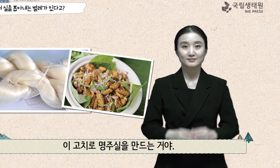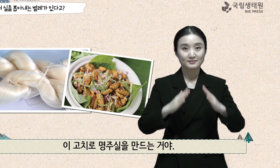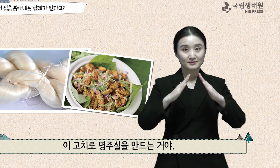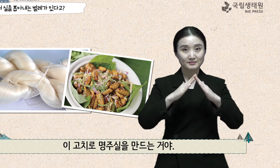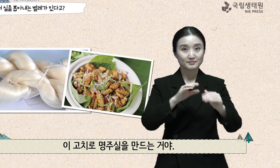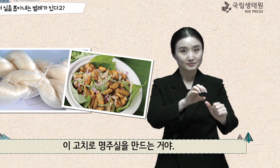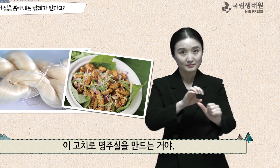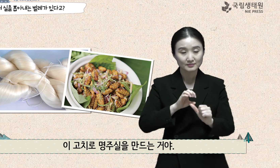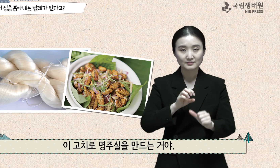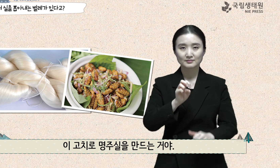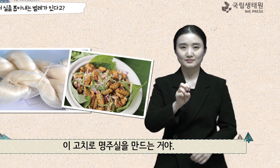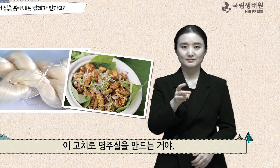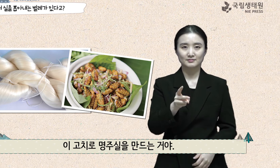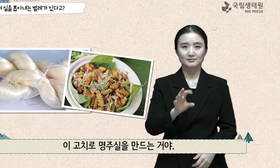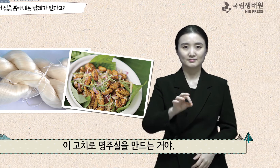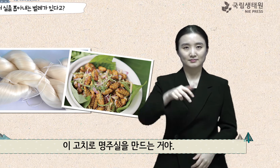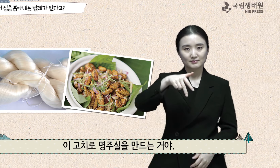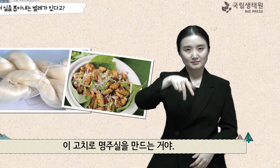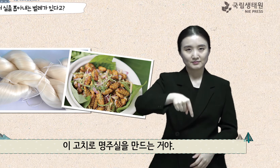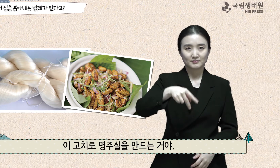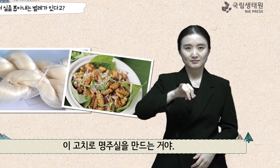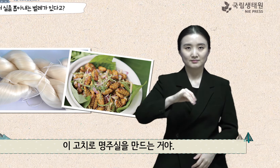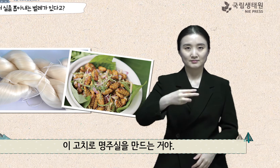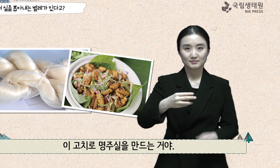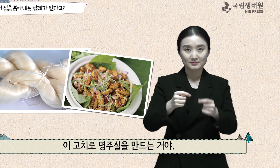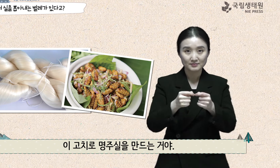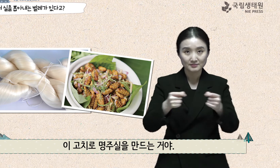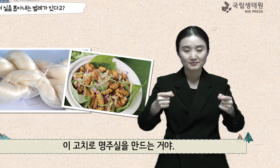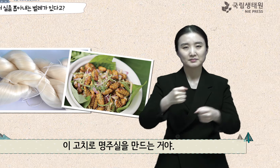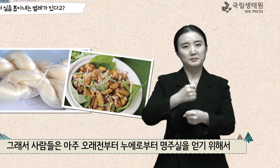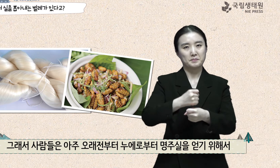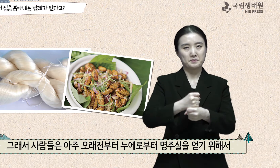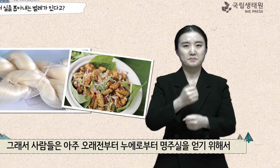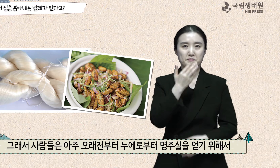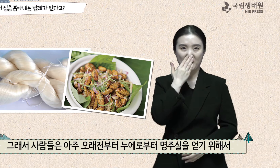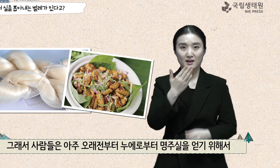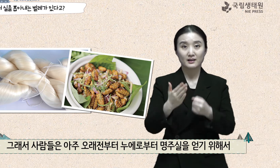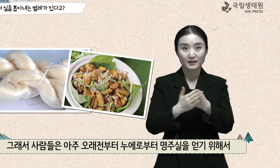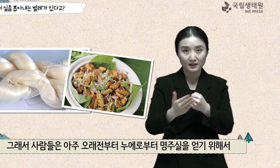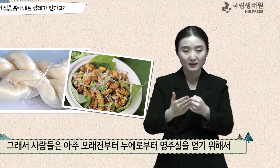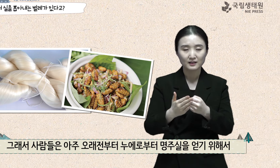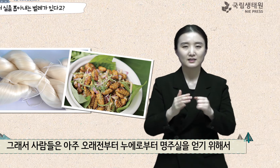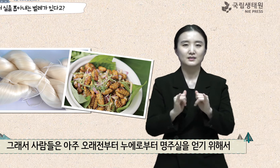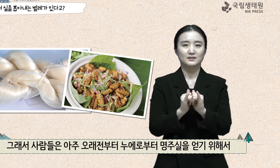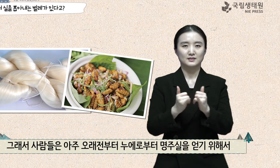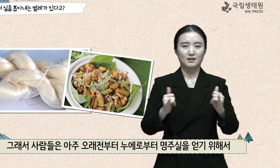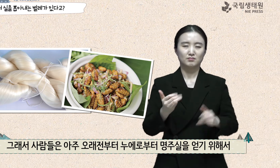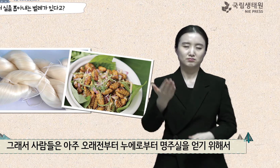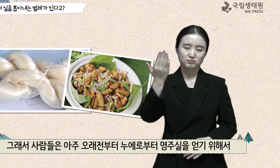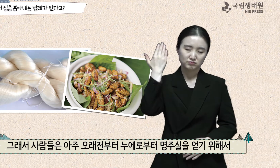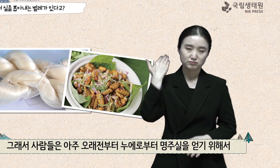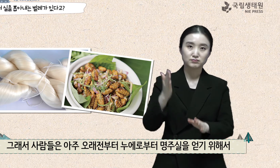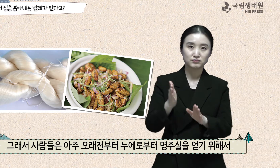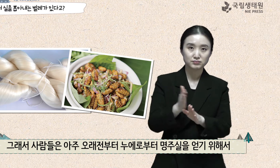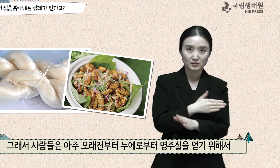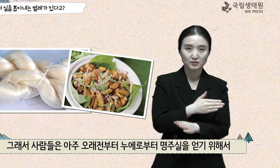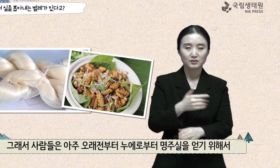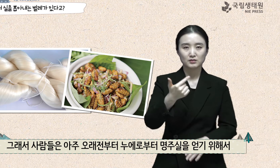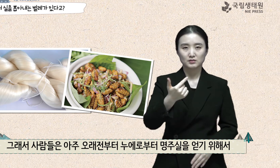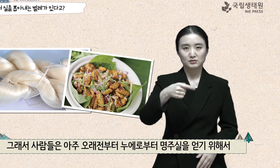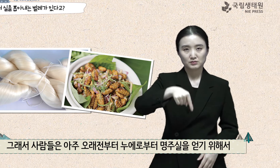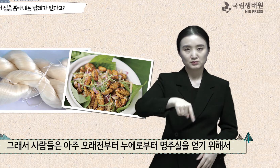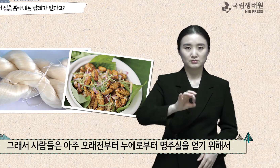이 고치로 명주실을 만드는 거야 그래서 사람들은 아주 오래 전부터